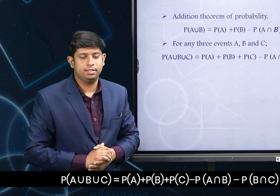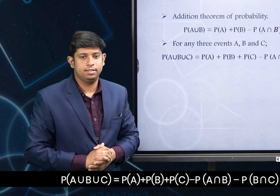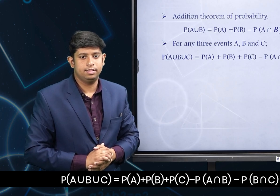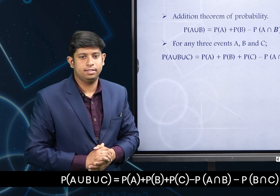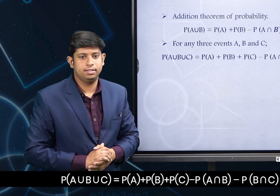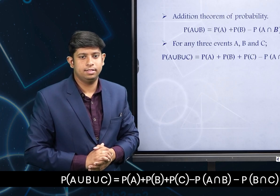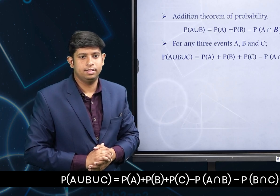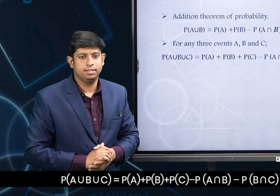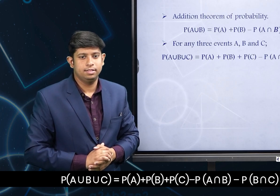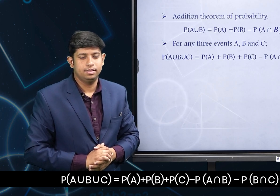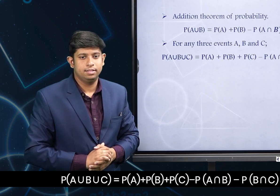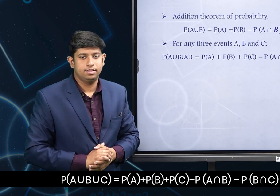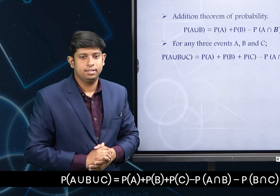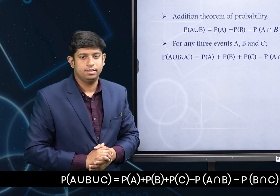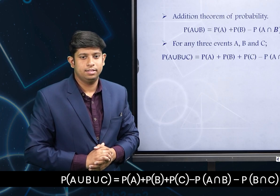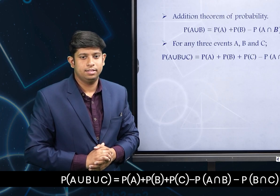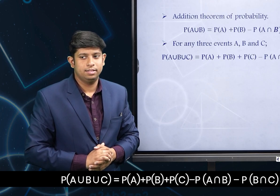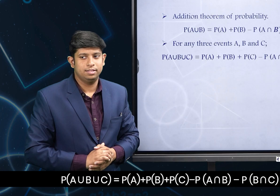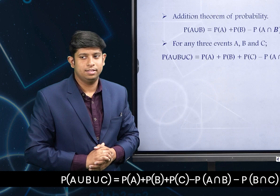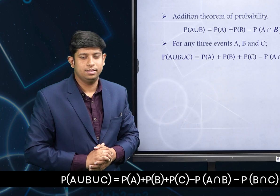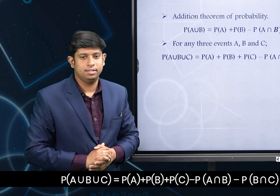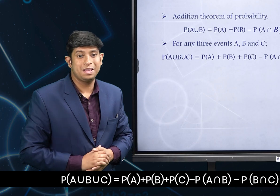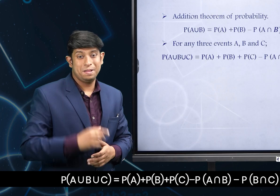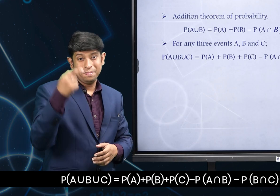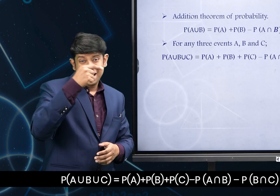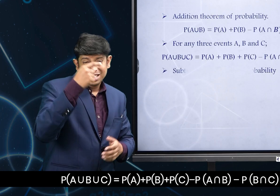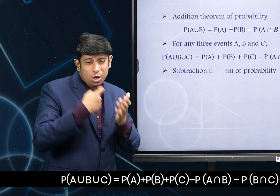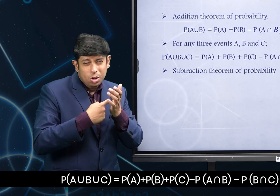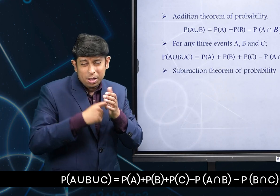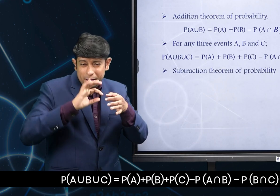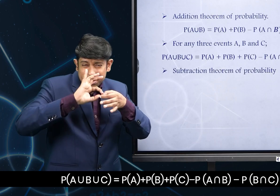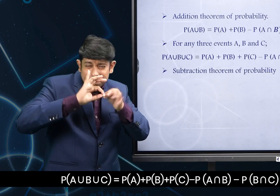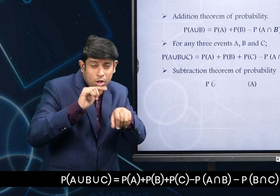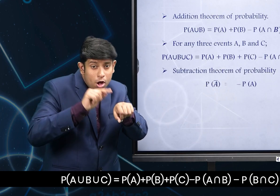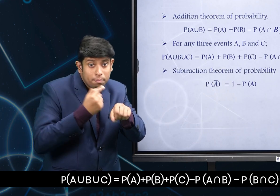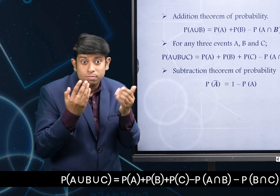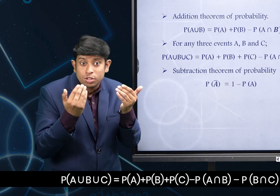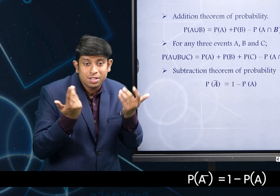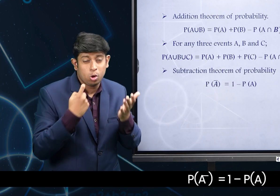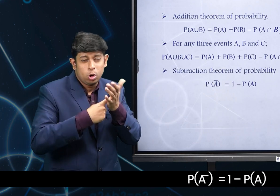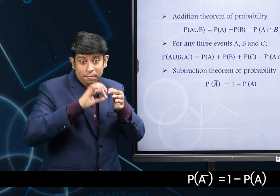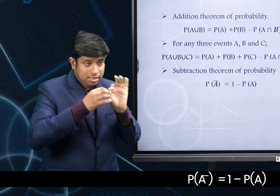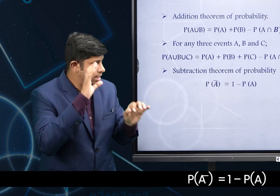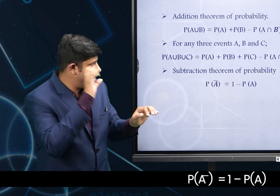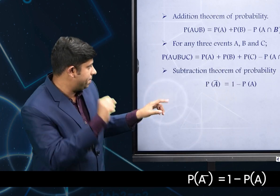ஏ வெட்டுக்கணம் பி கழித்தல் பி அடைப்புக்குறிக்குள் பி வெட்டுக்கணம் சி கழித்தல் பி அடைப்புக்குறிக்குள்